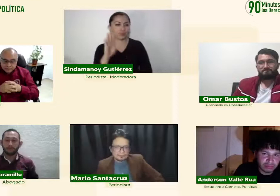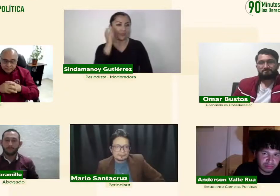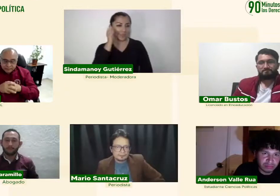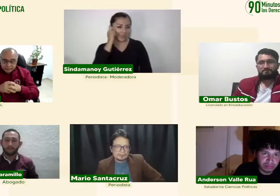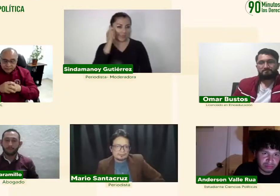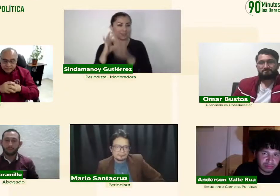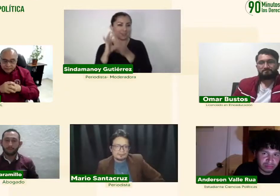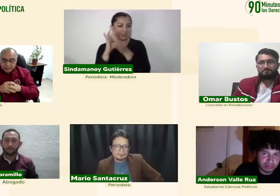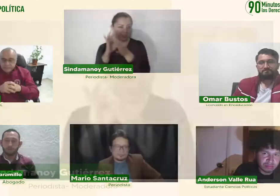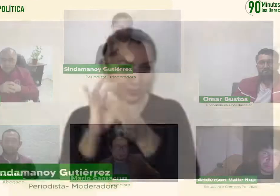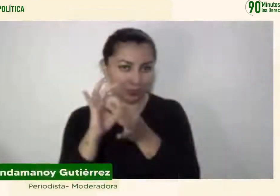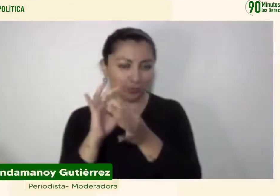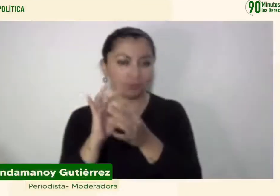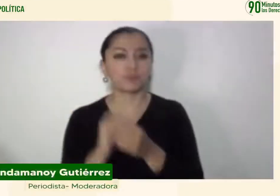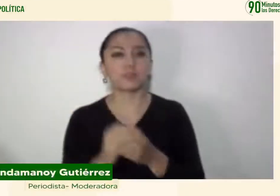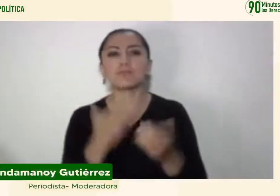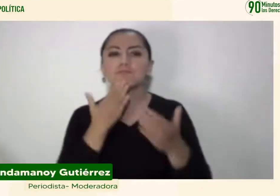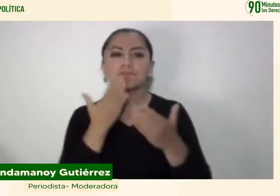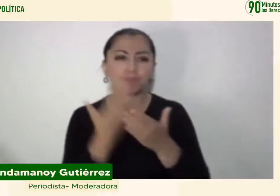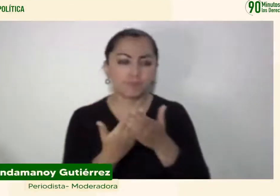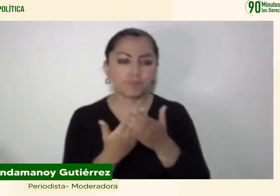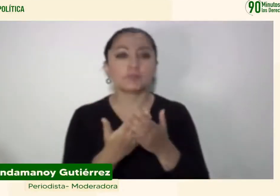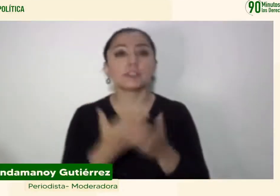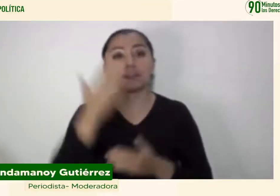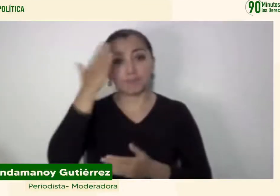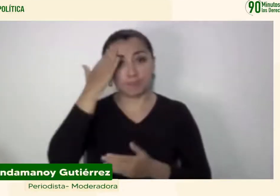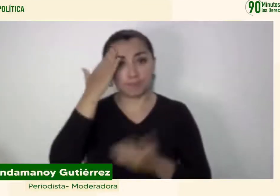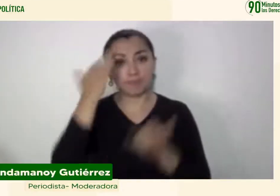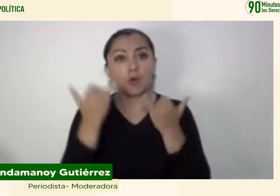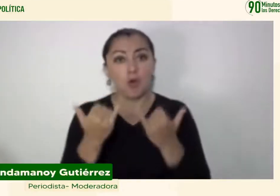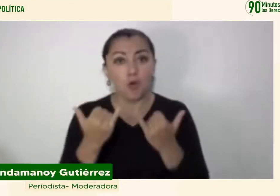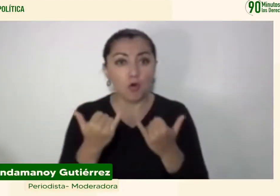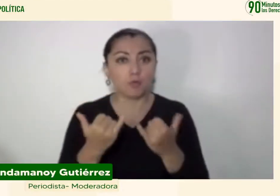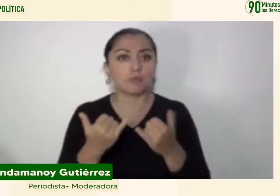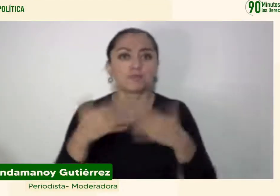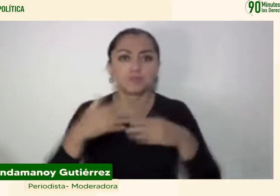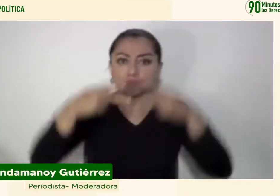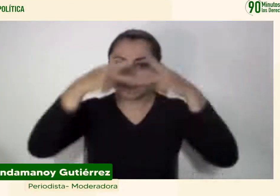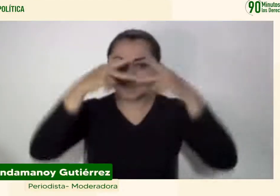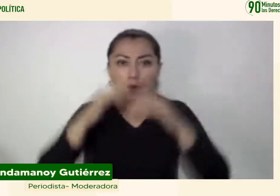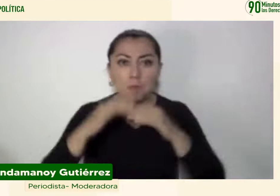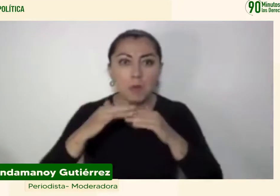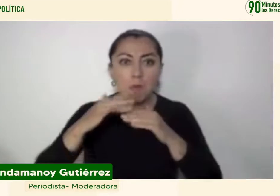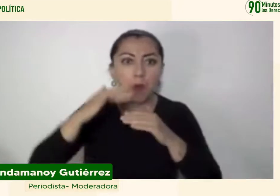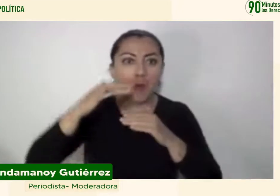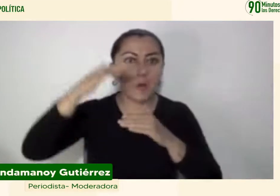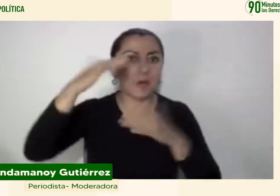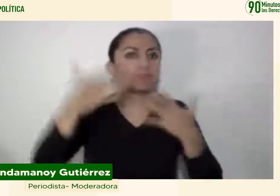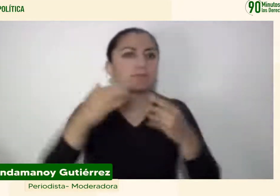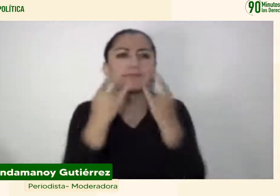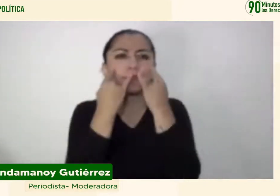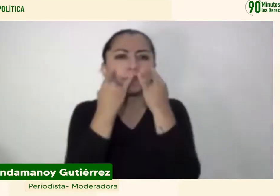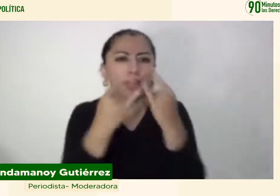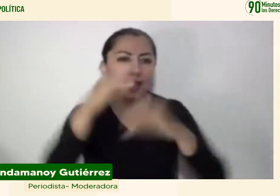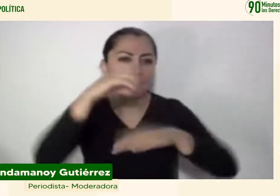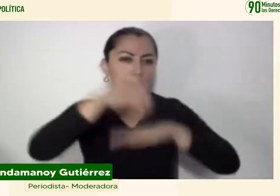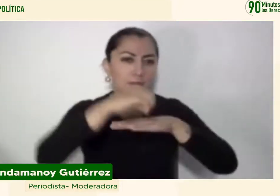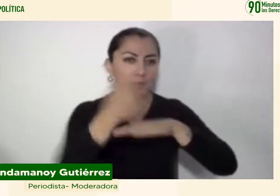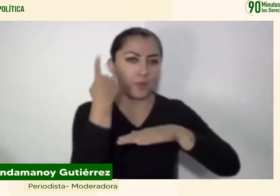muchas gracias por tu explicación henri director de fenalco gracias tenemos en este momento